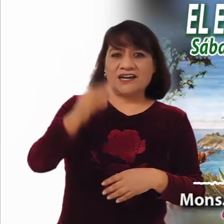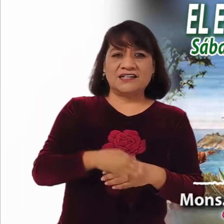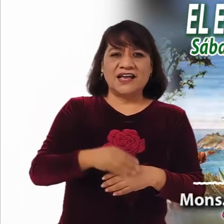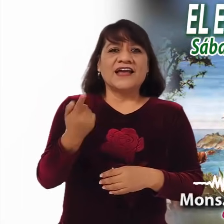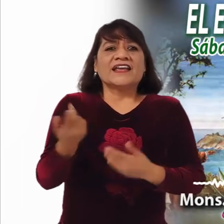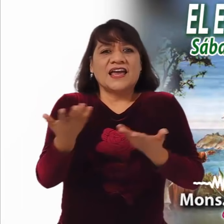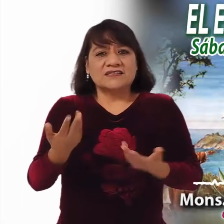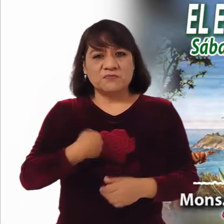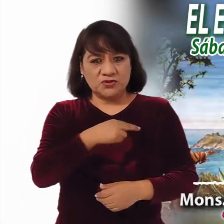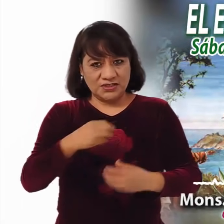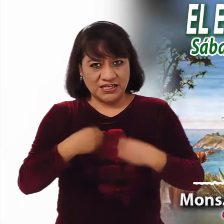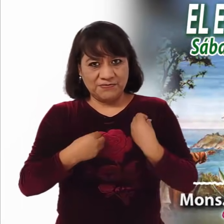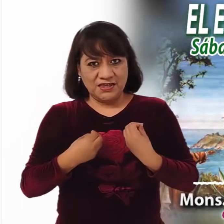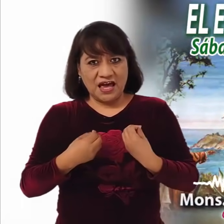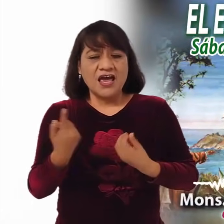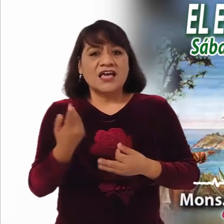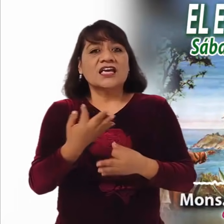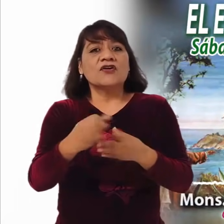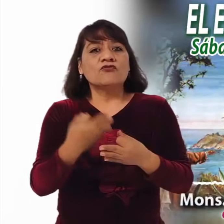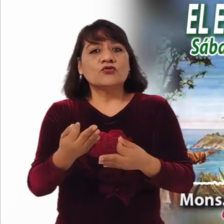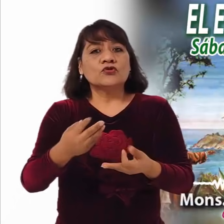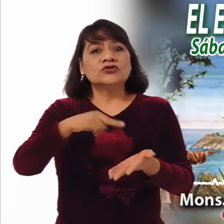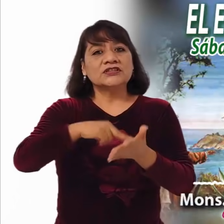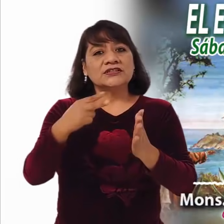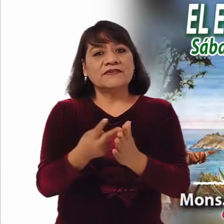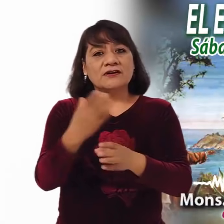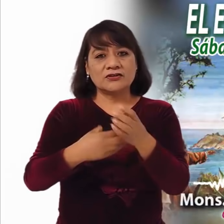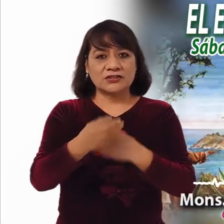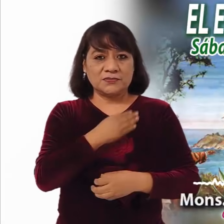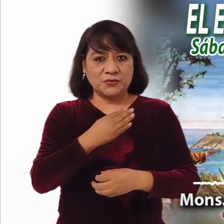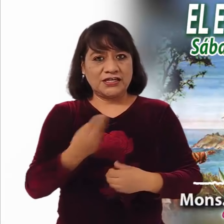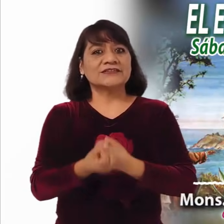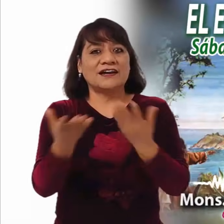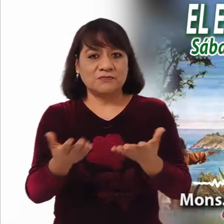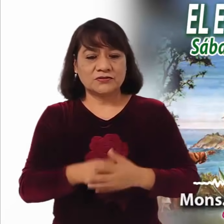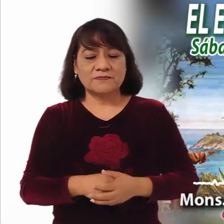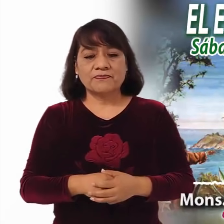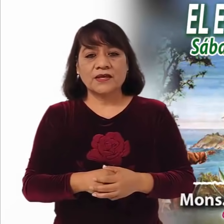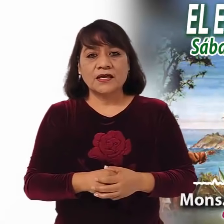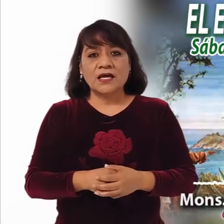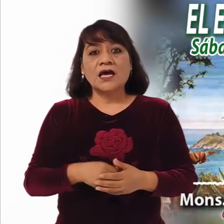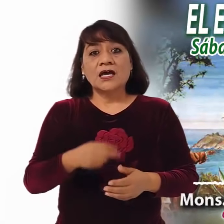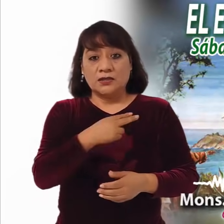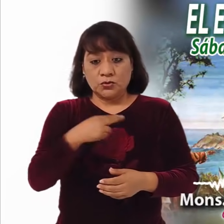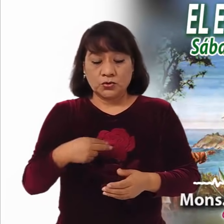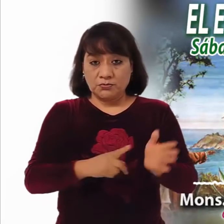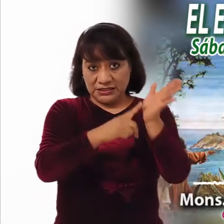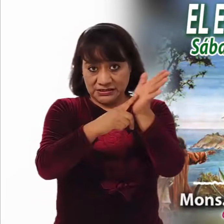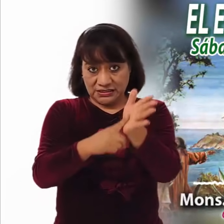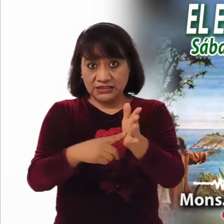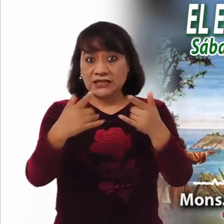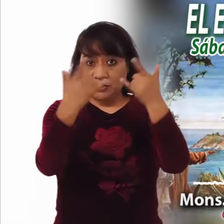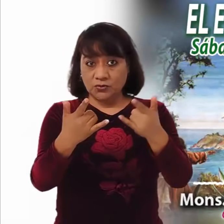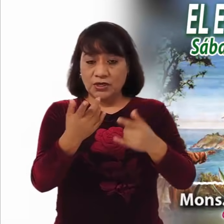estamos haciendo con nuestra vida y qué frutos estamos dando. En los dos hechos que presenta el